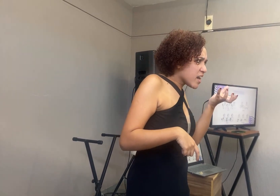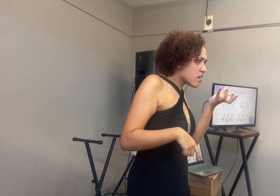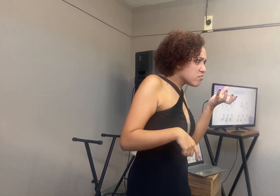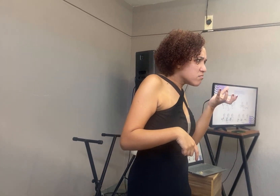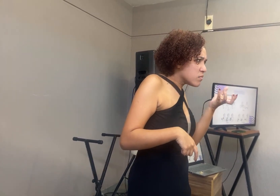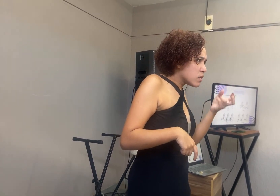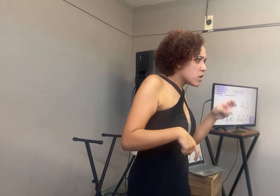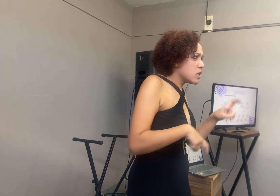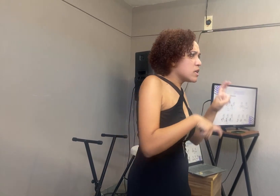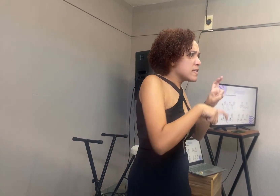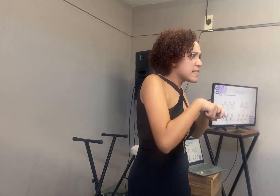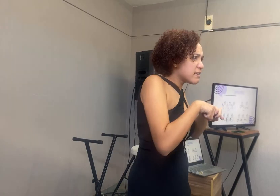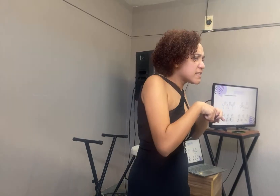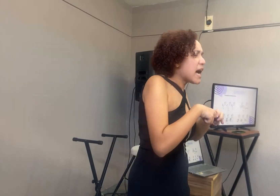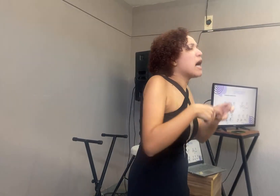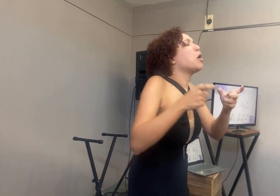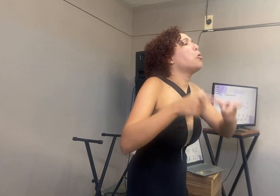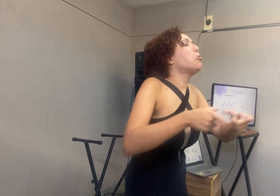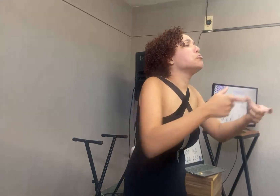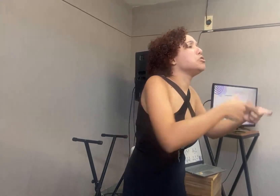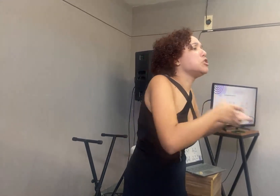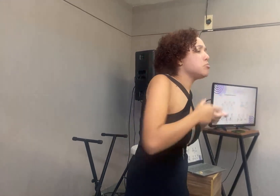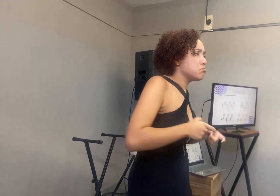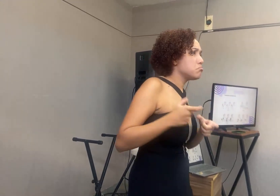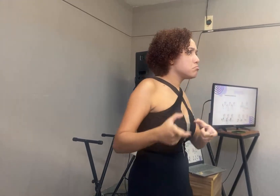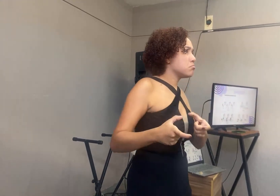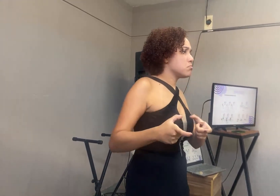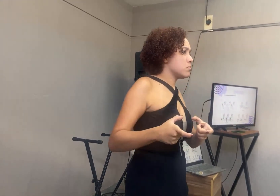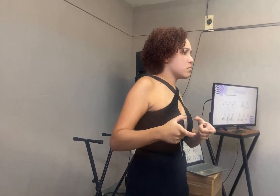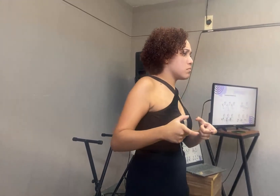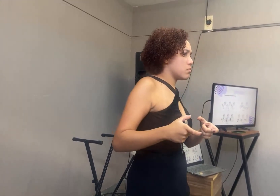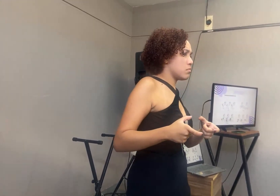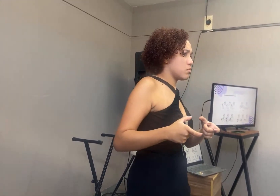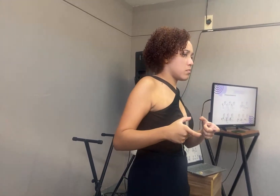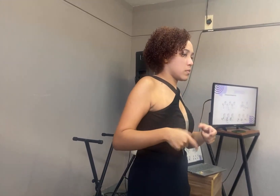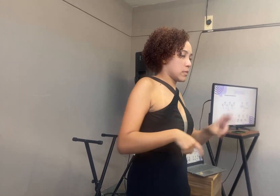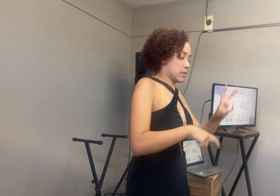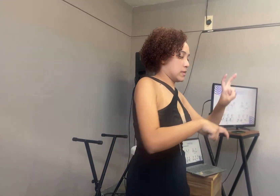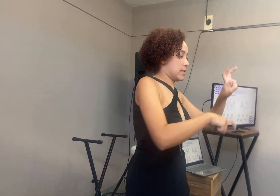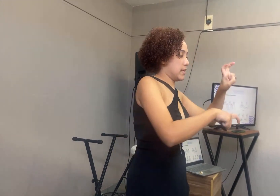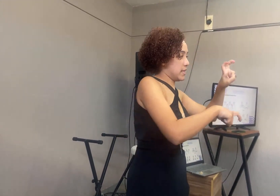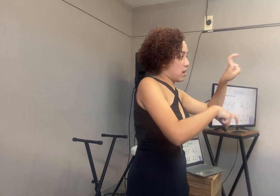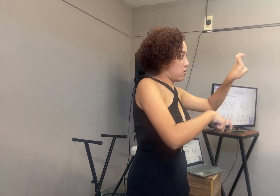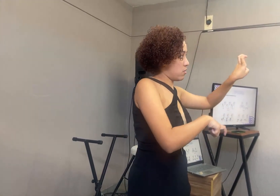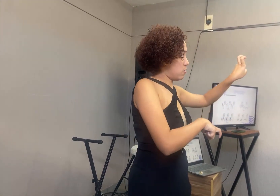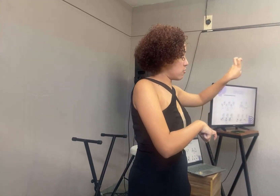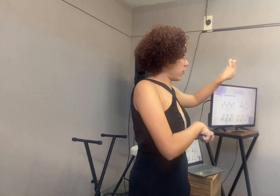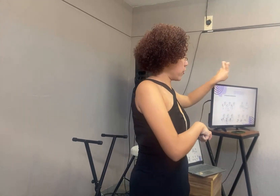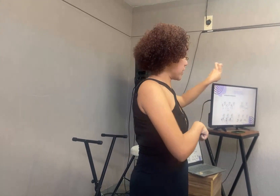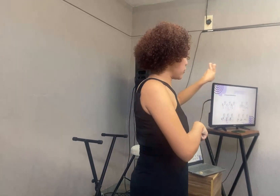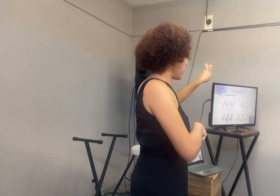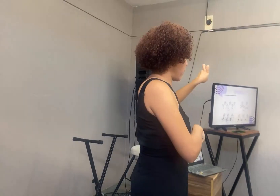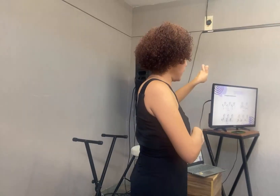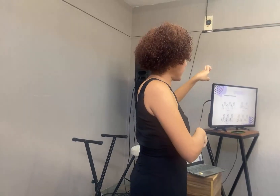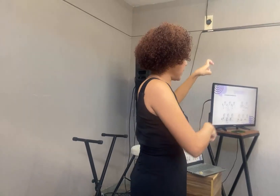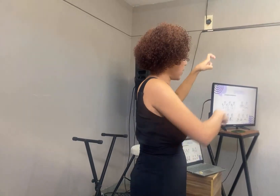quer sentar onde? Sentar. Sentar. Configuração de mão em